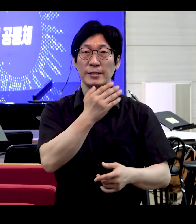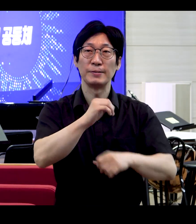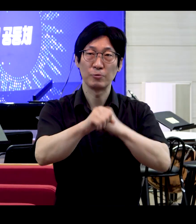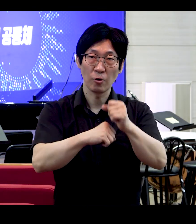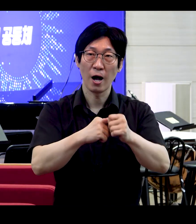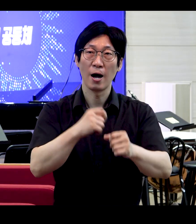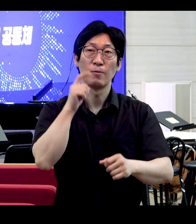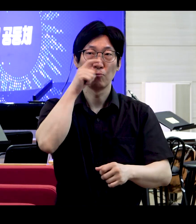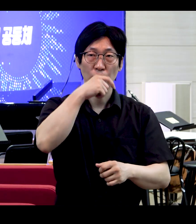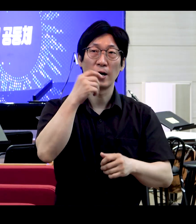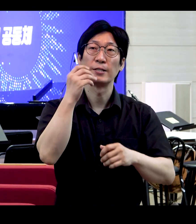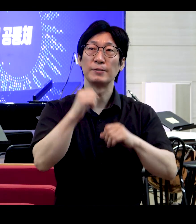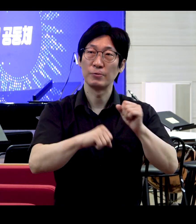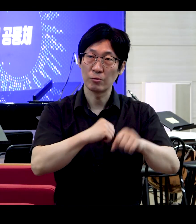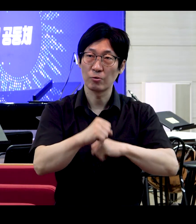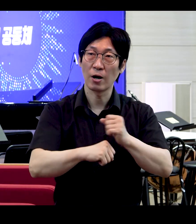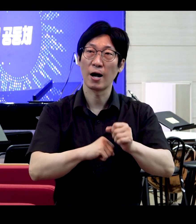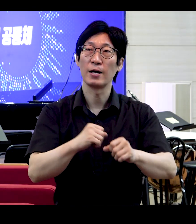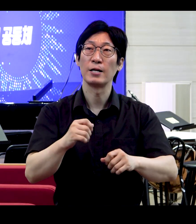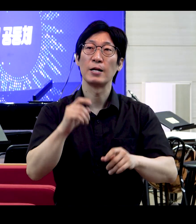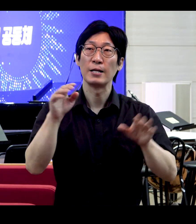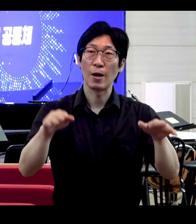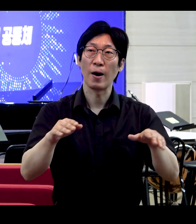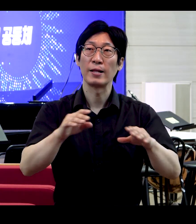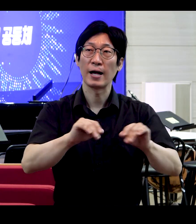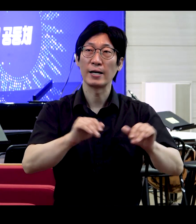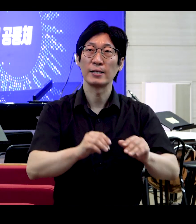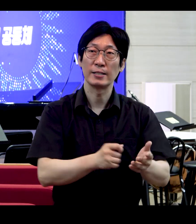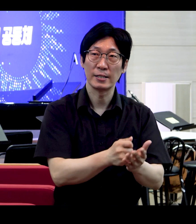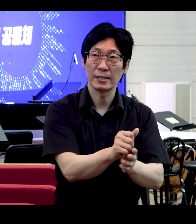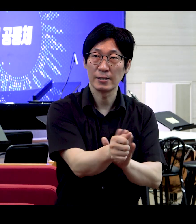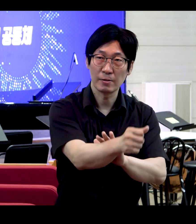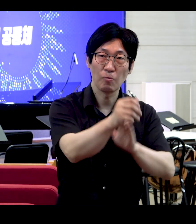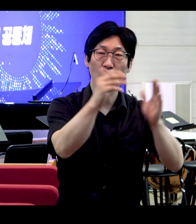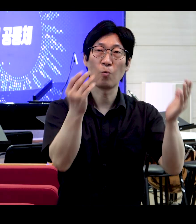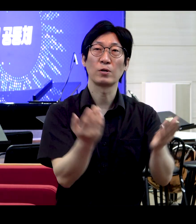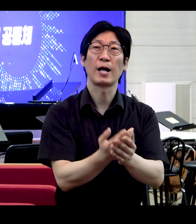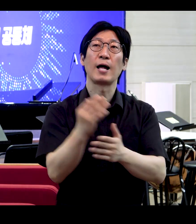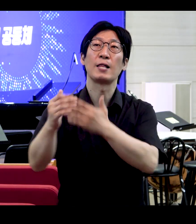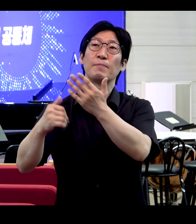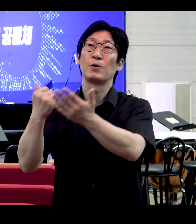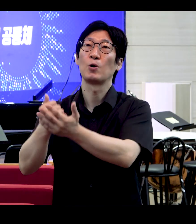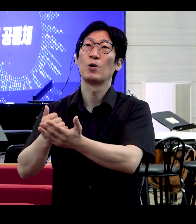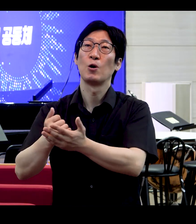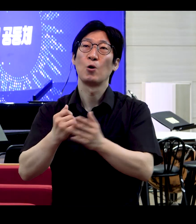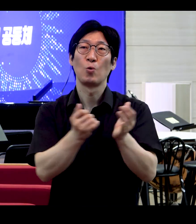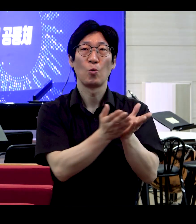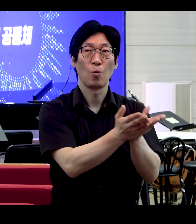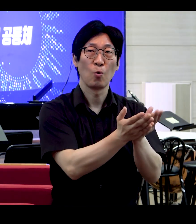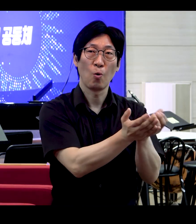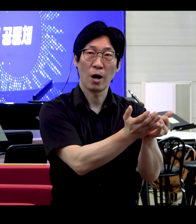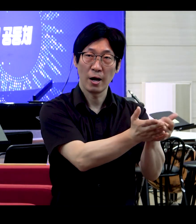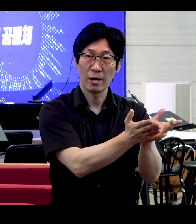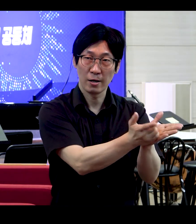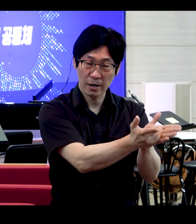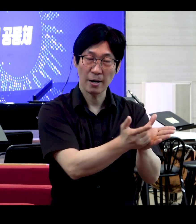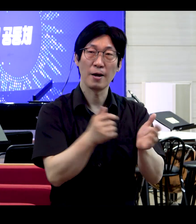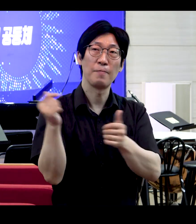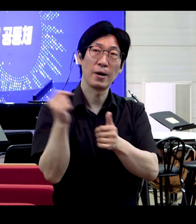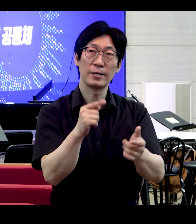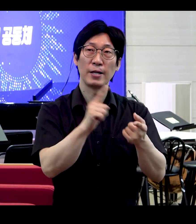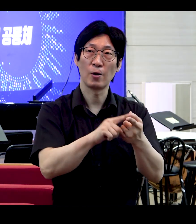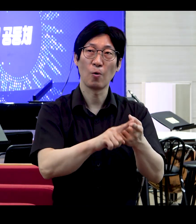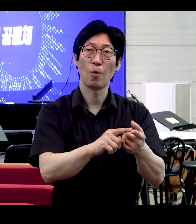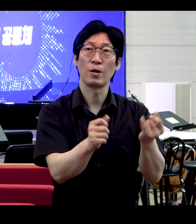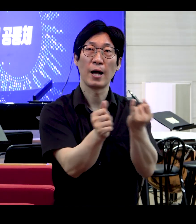들어갔고 정결한 짐승과 부정한 짐승과 새와 땅에 기는 모든 것은 하나님이 노아에게